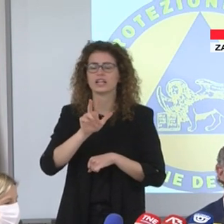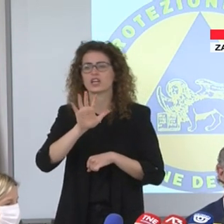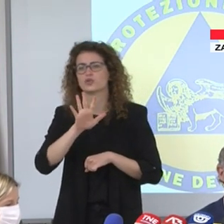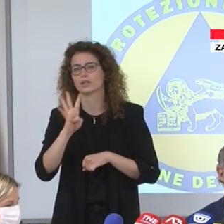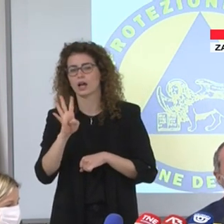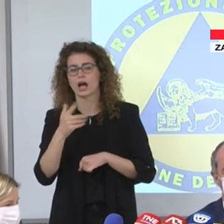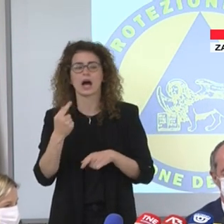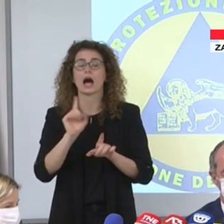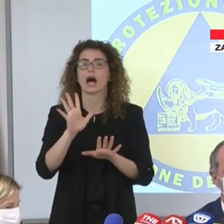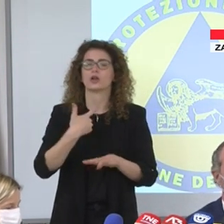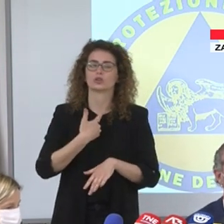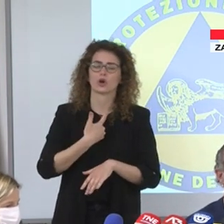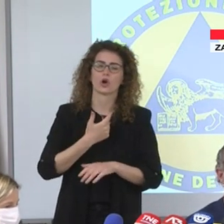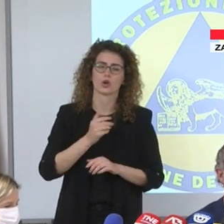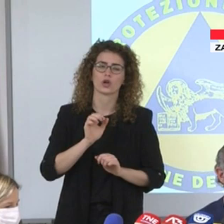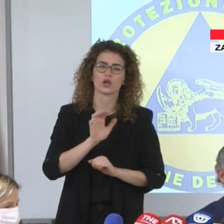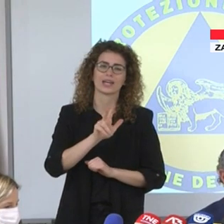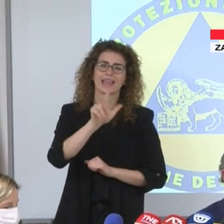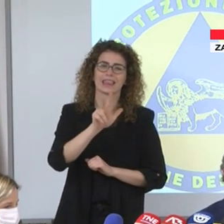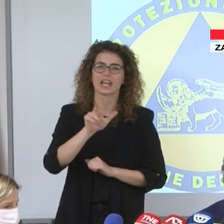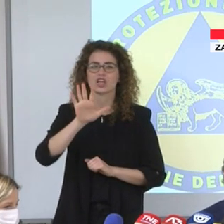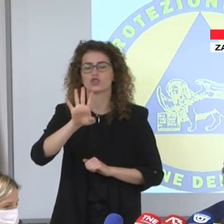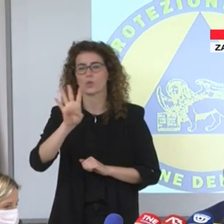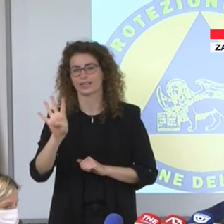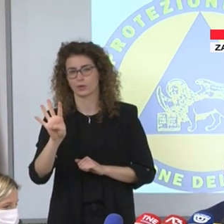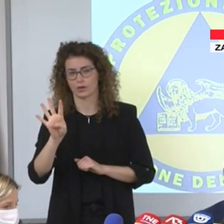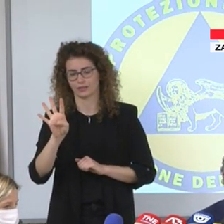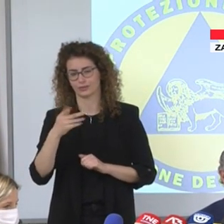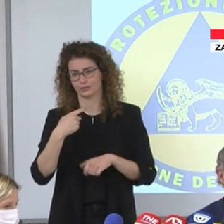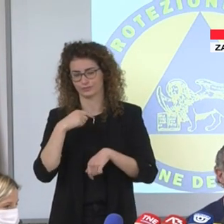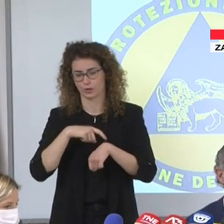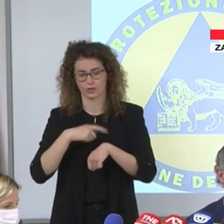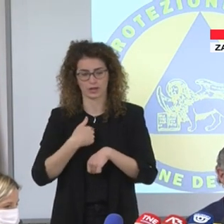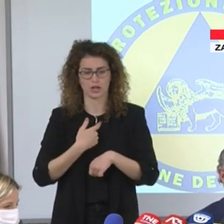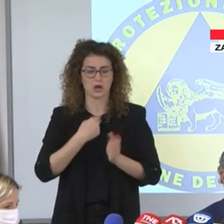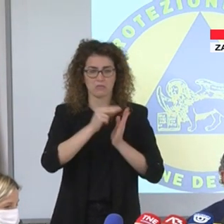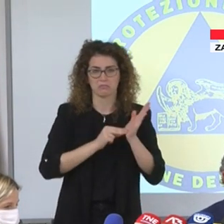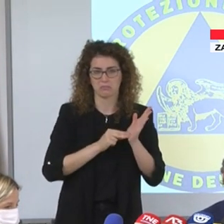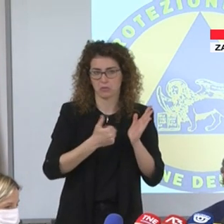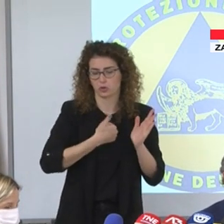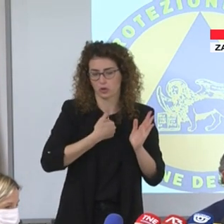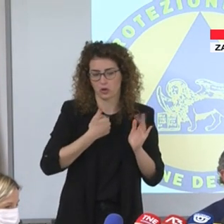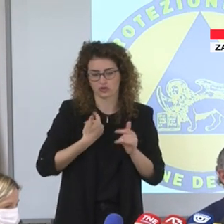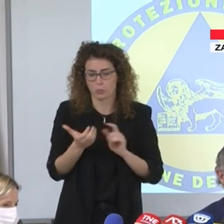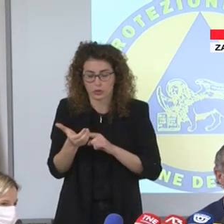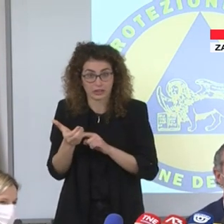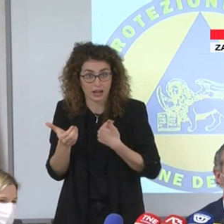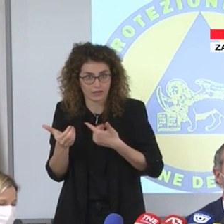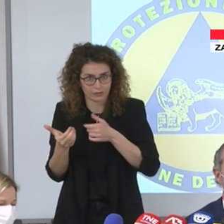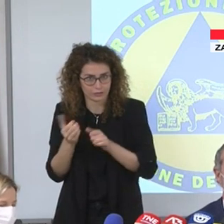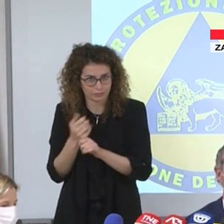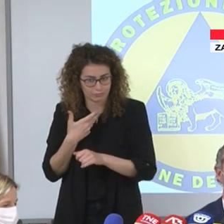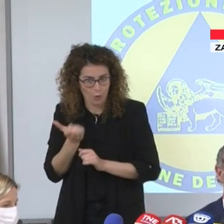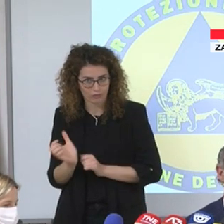Ah, 15.50, sono invertito. Mi sono prenotato autonomamente, ho anche la traccia dal mio telefonino se vi interessa.